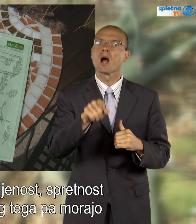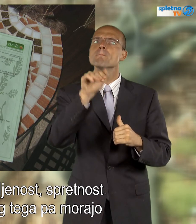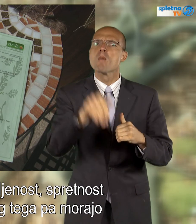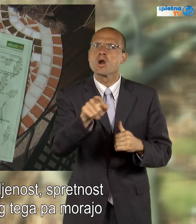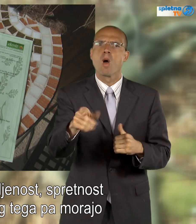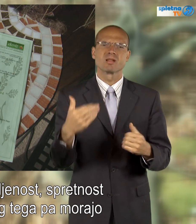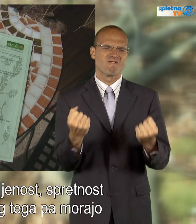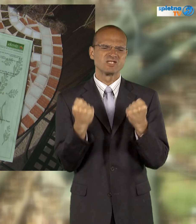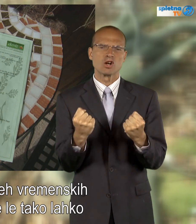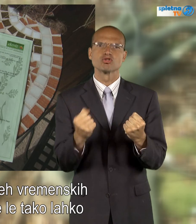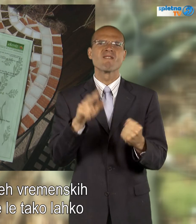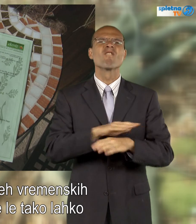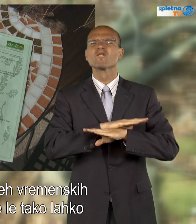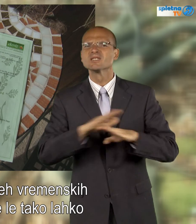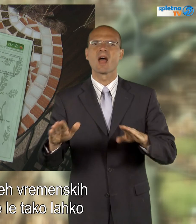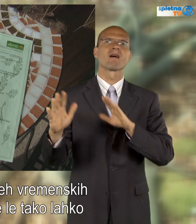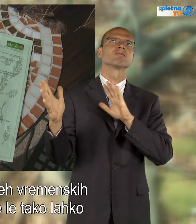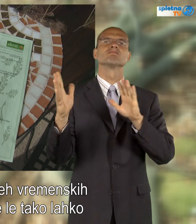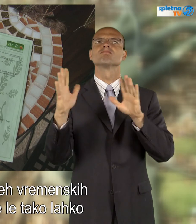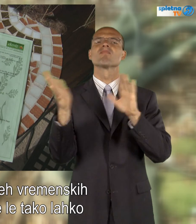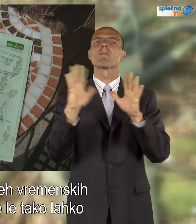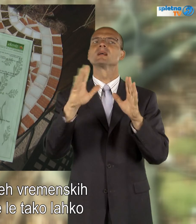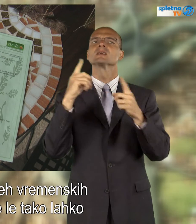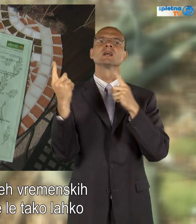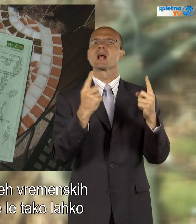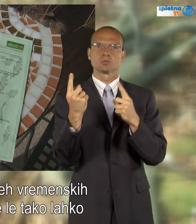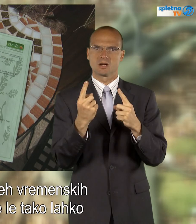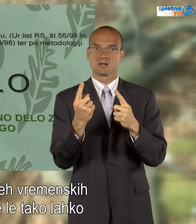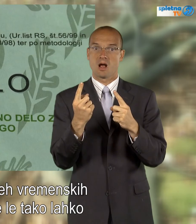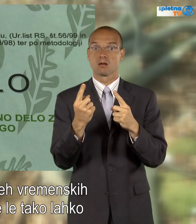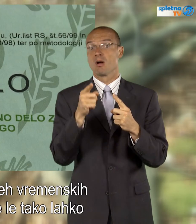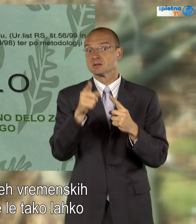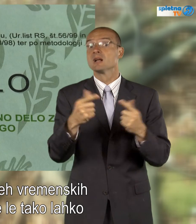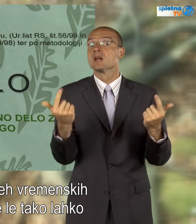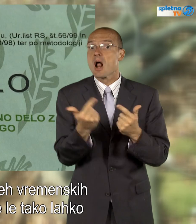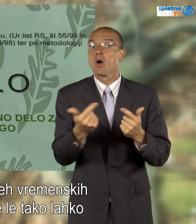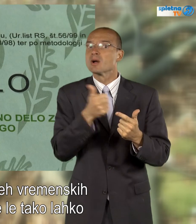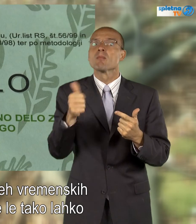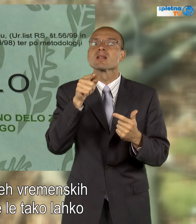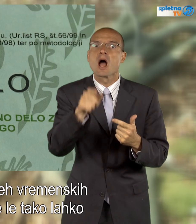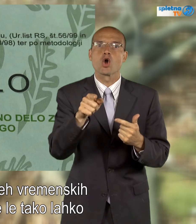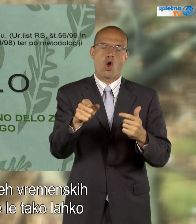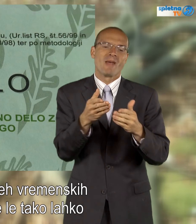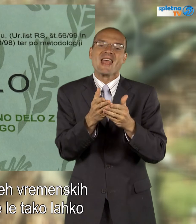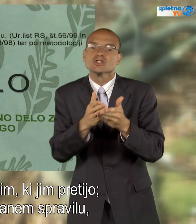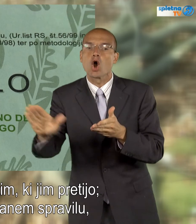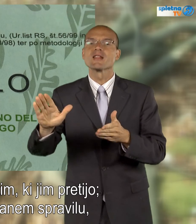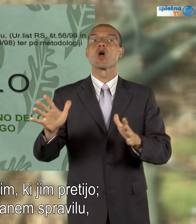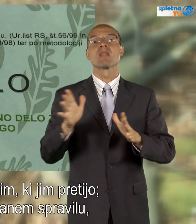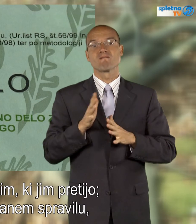v vseh vremenskih razmerah, saj se le tako lahko izognejo nevarnostim, ki jim pretijo.